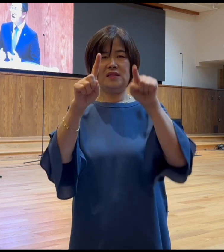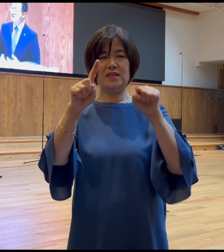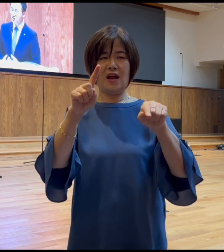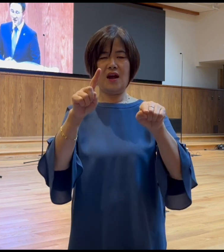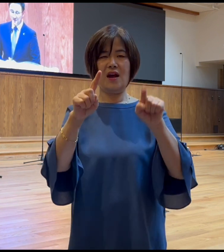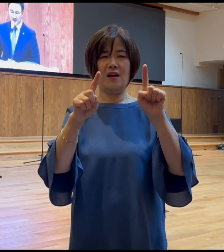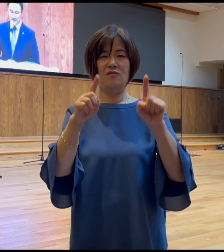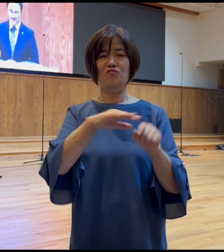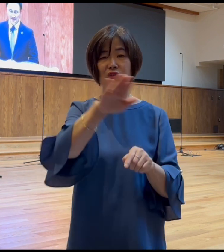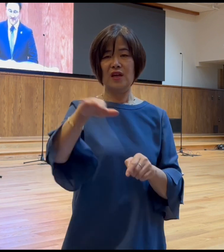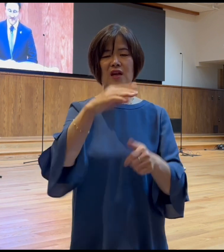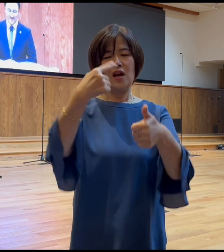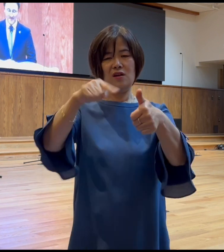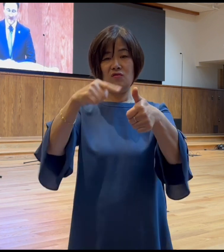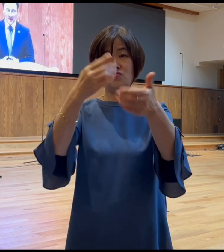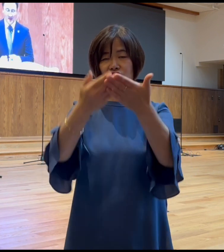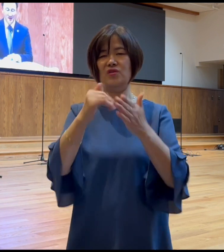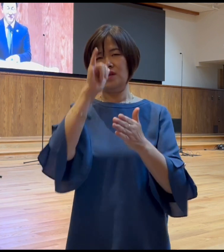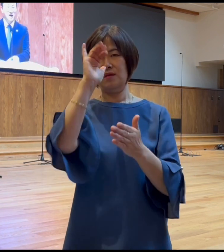우리에게 밝히고 있습니다.